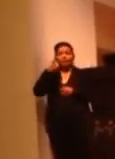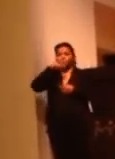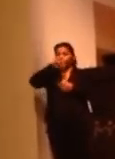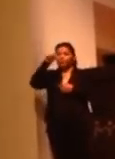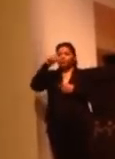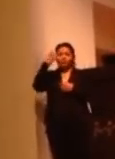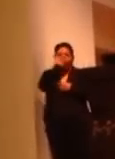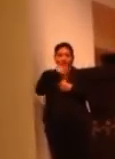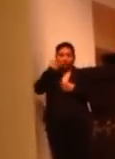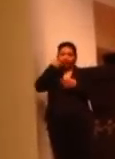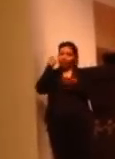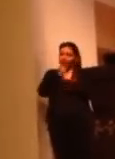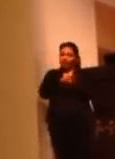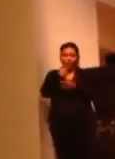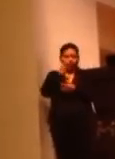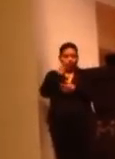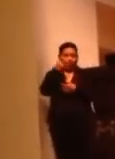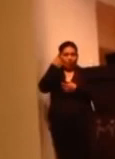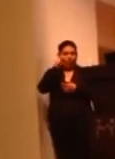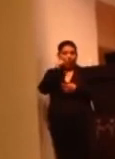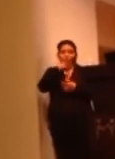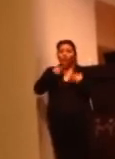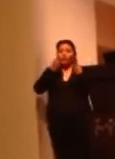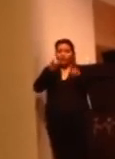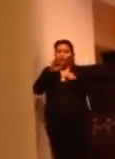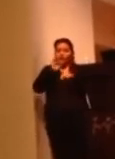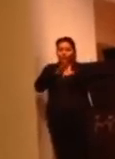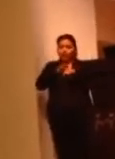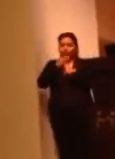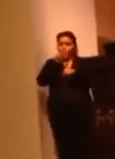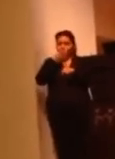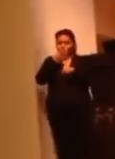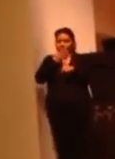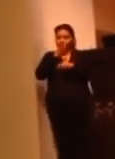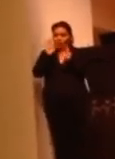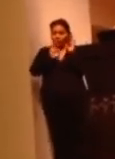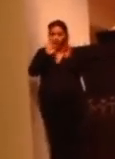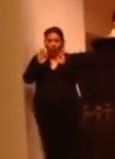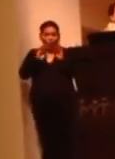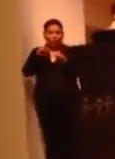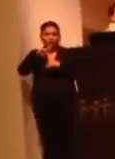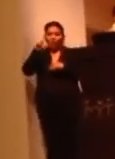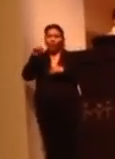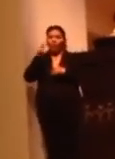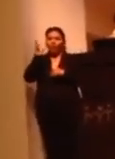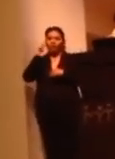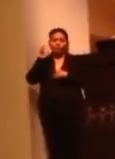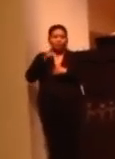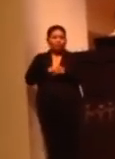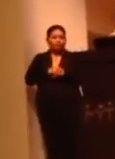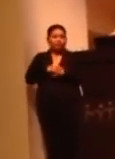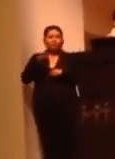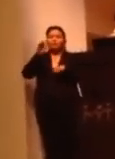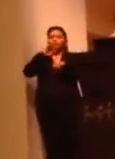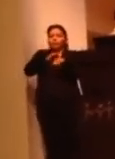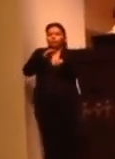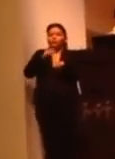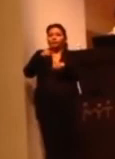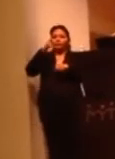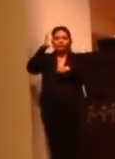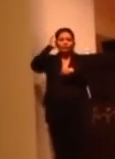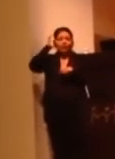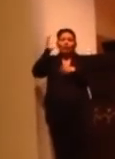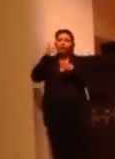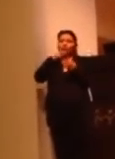evaluaciones requeridas y necesarias. Puede ser muy contraproducente cuando se aplica en un cerebro que